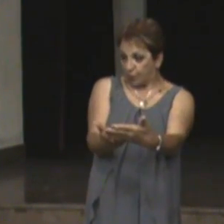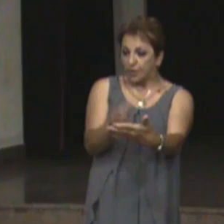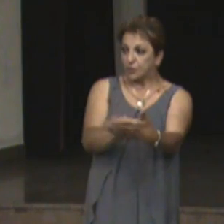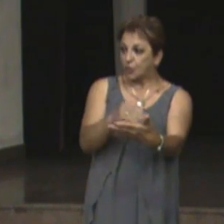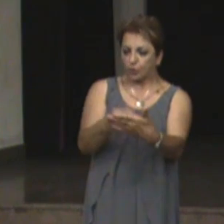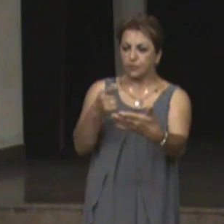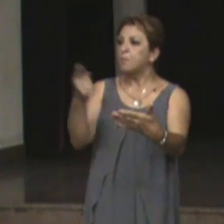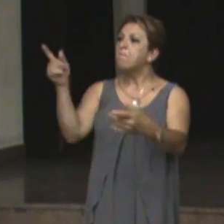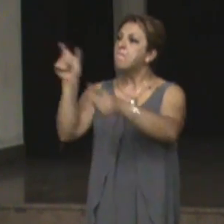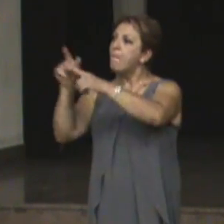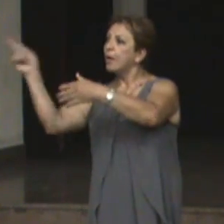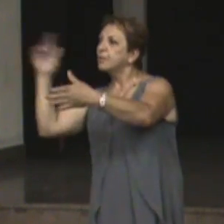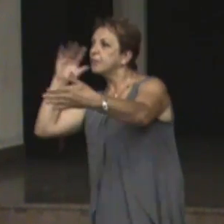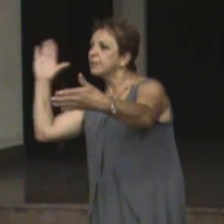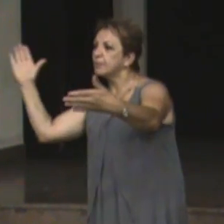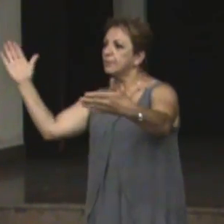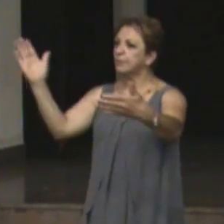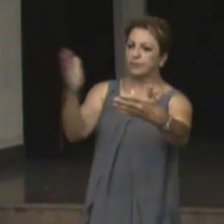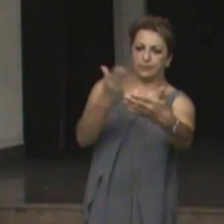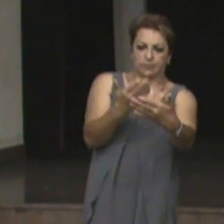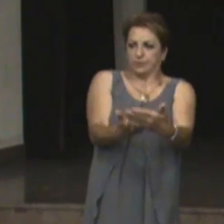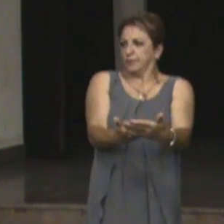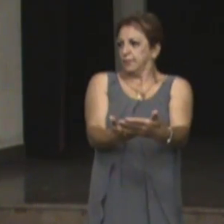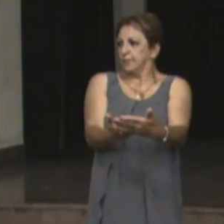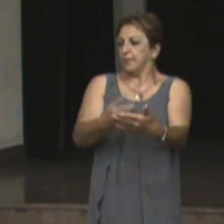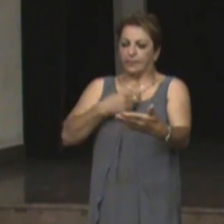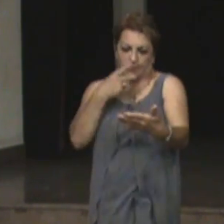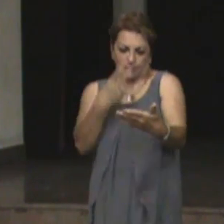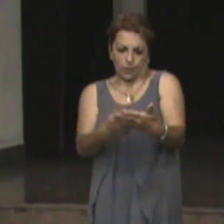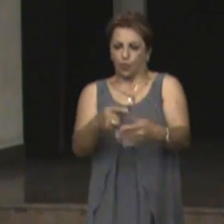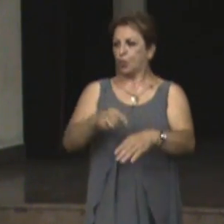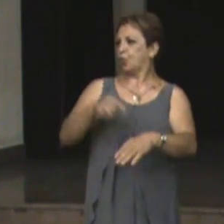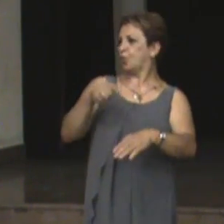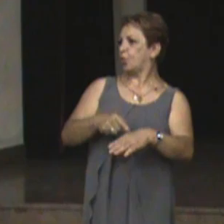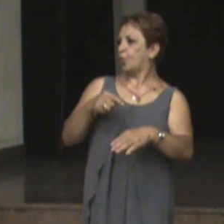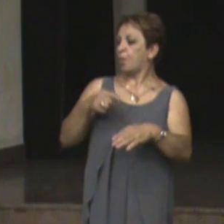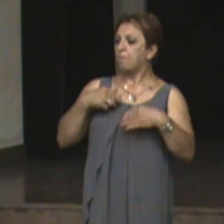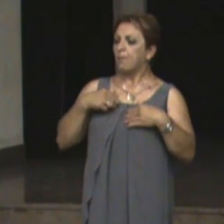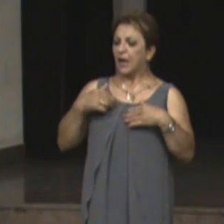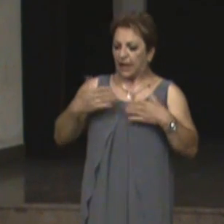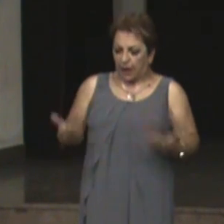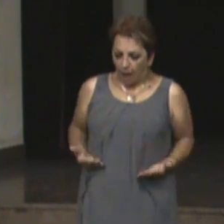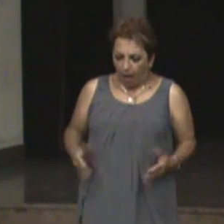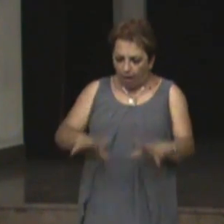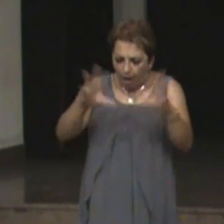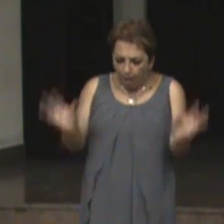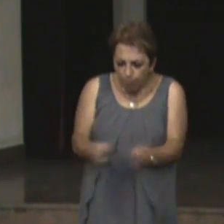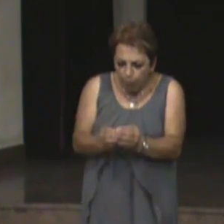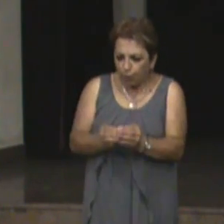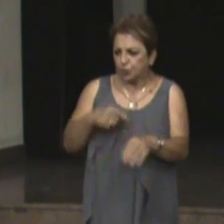աչքի առջև բերի, որ մենք նկատի ունենանք մեր ամբողջ կյանքի ընթացքում։